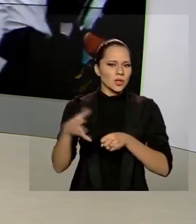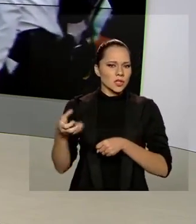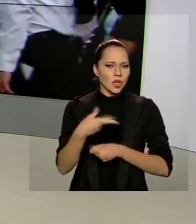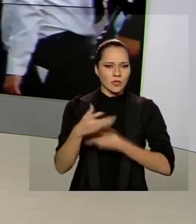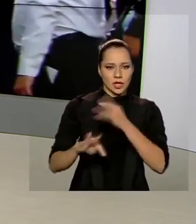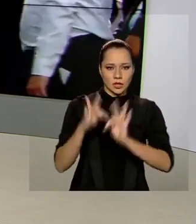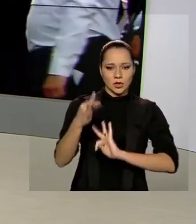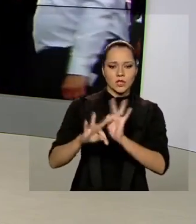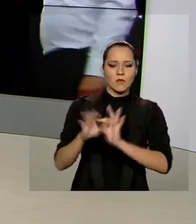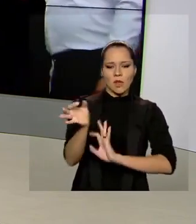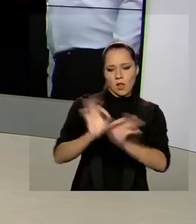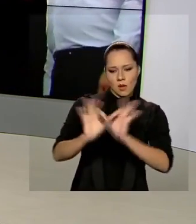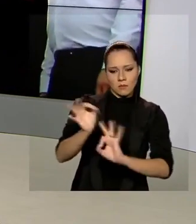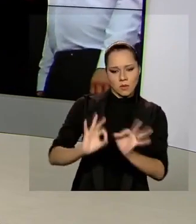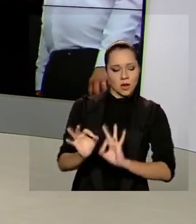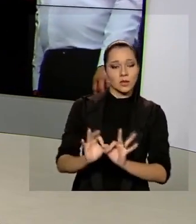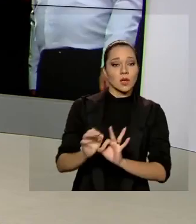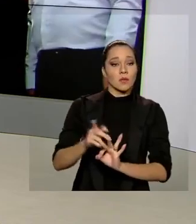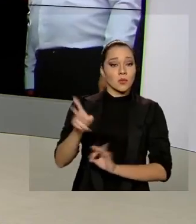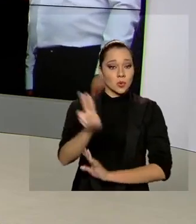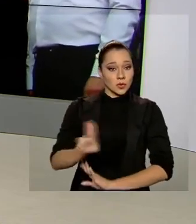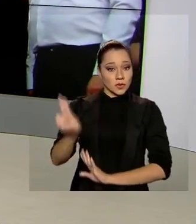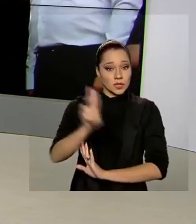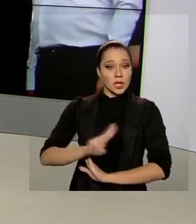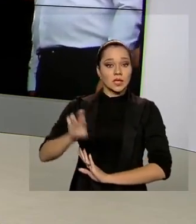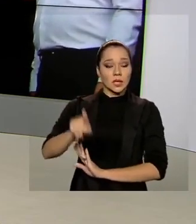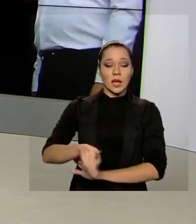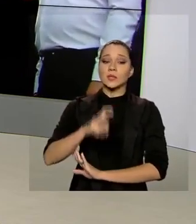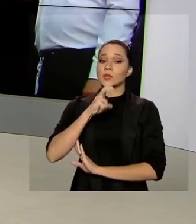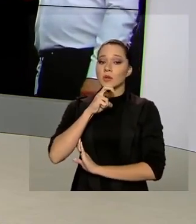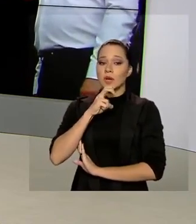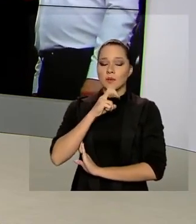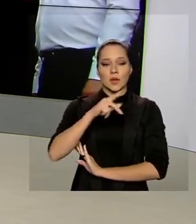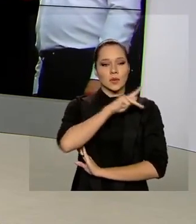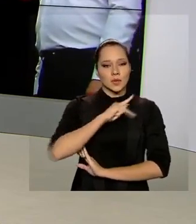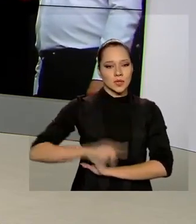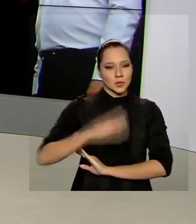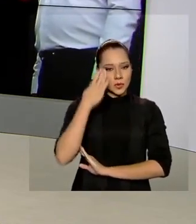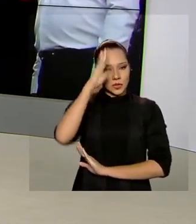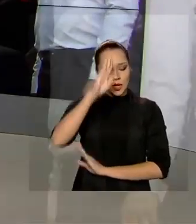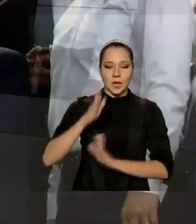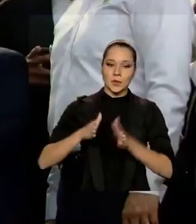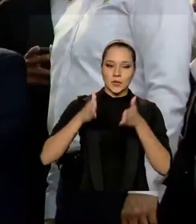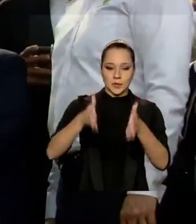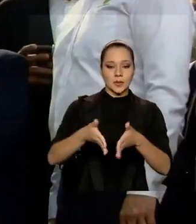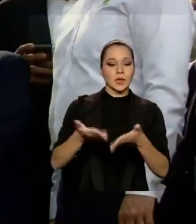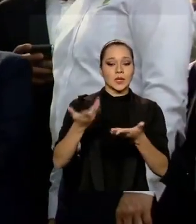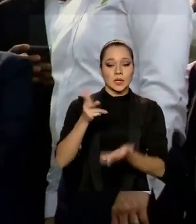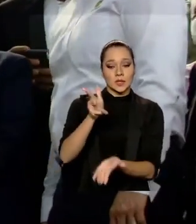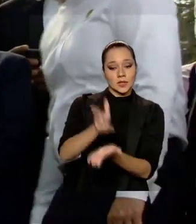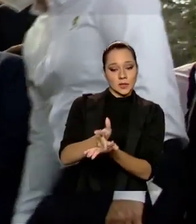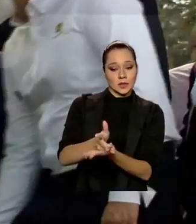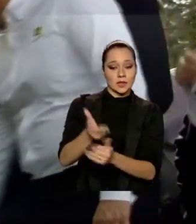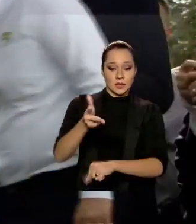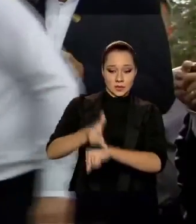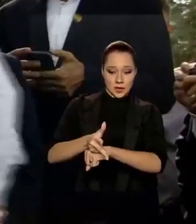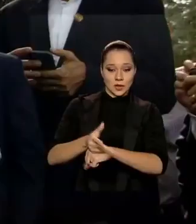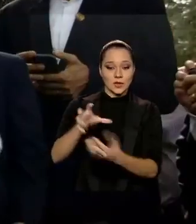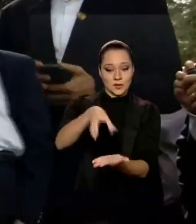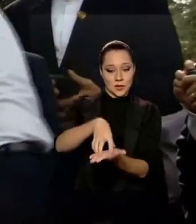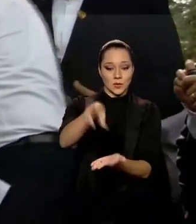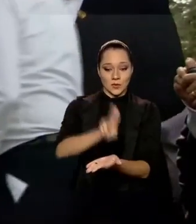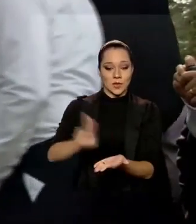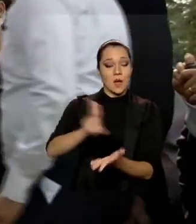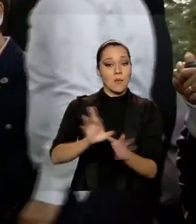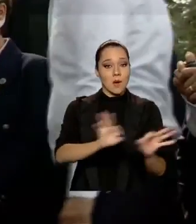nova tecnologia foi montado por universitários de Sorocaba e o presidente Jair Bolsonaro está lá nesse centro universitário para acompanhar